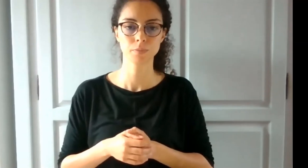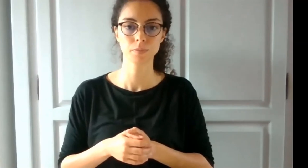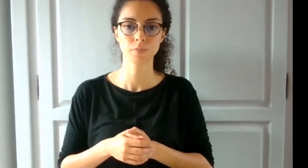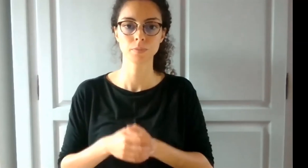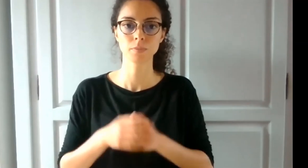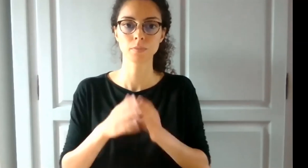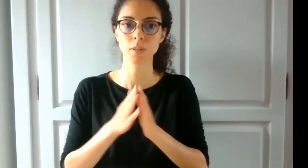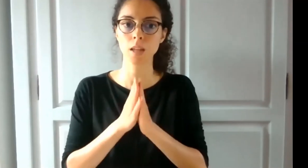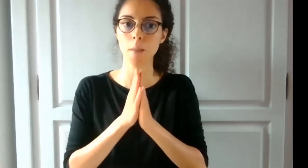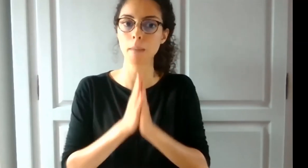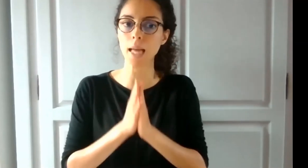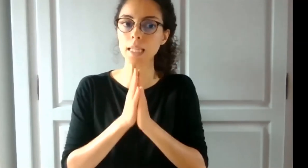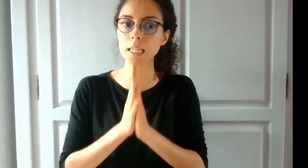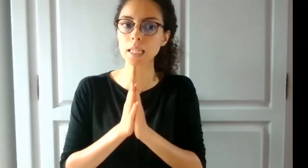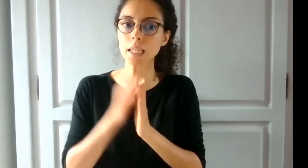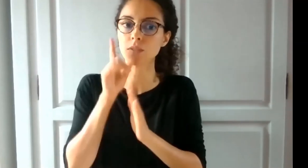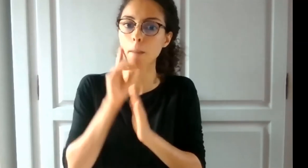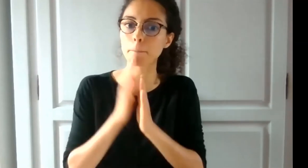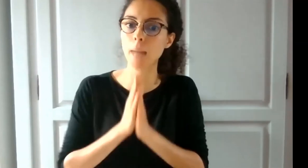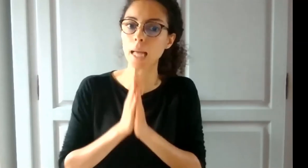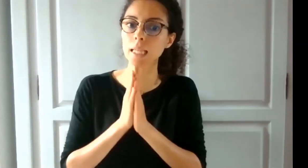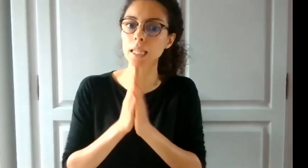Marie,